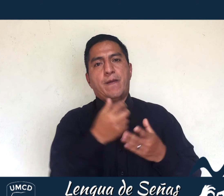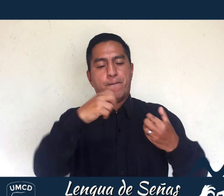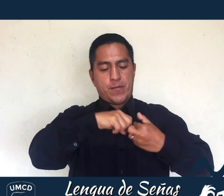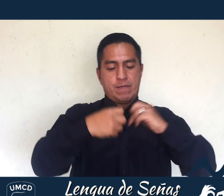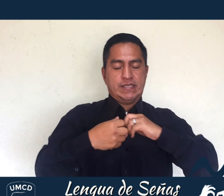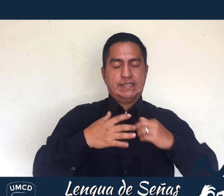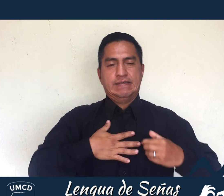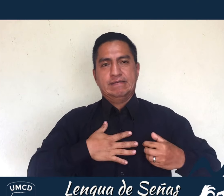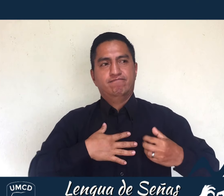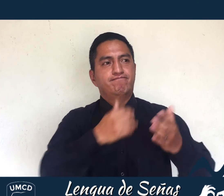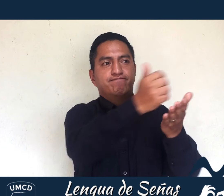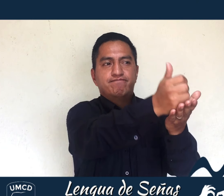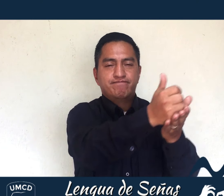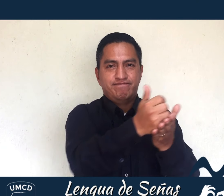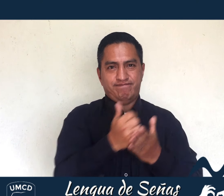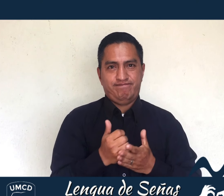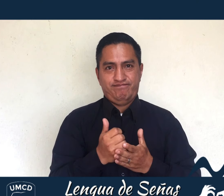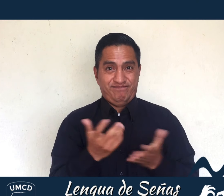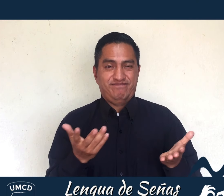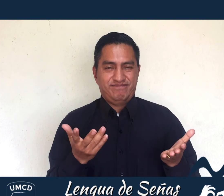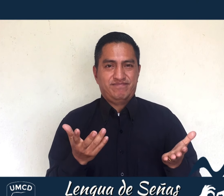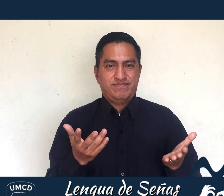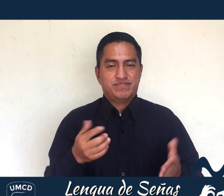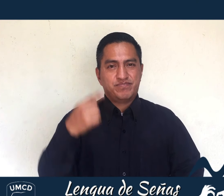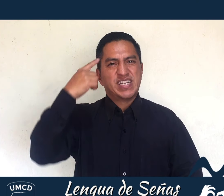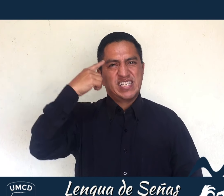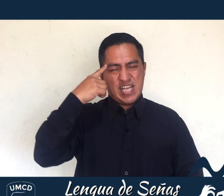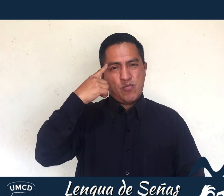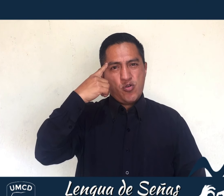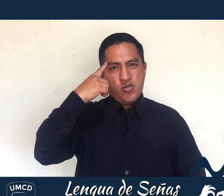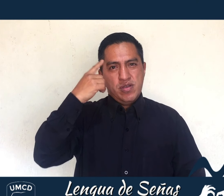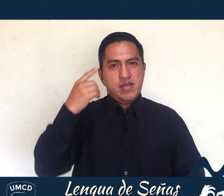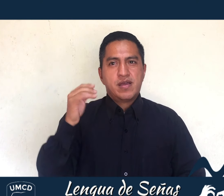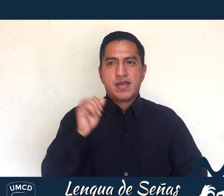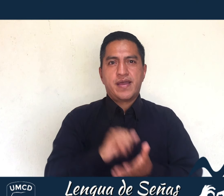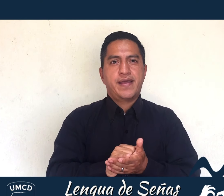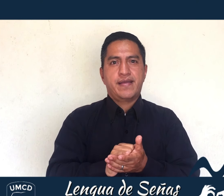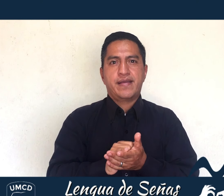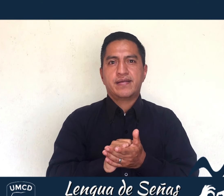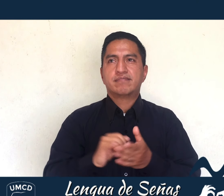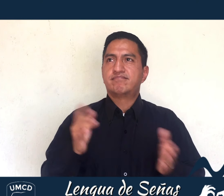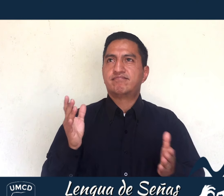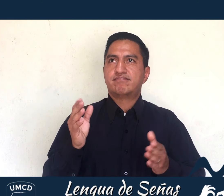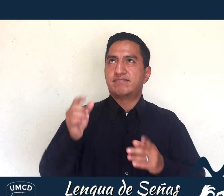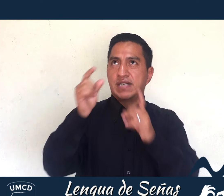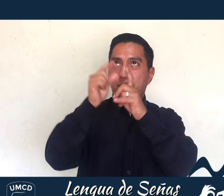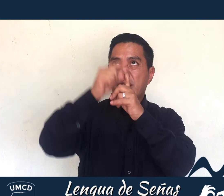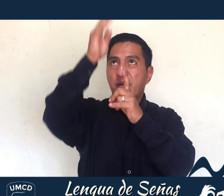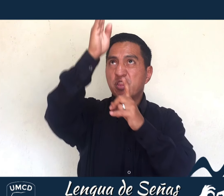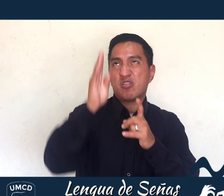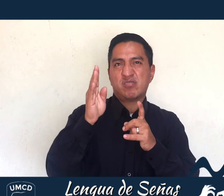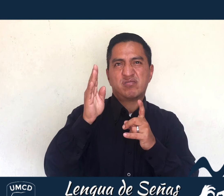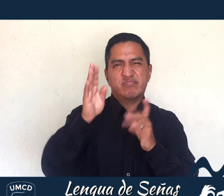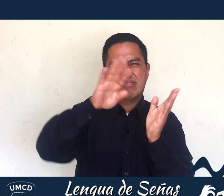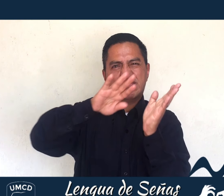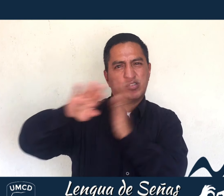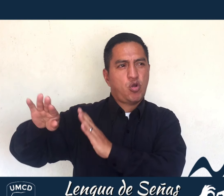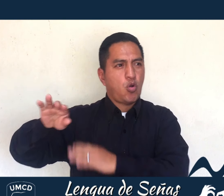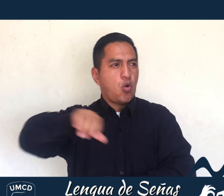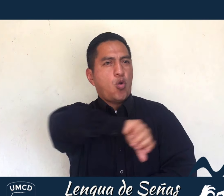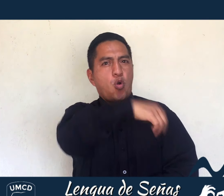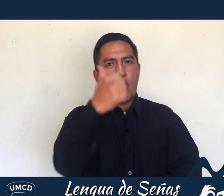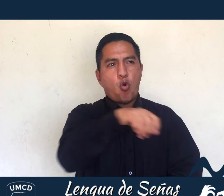pensar que hay una esfera personal que está por fuera del poder y del alcance de la